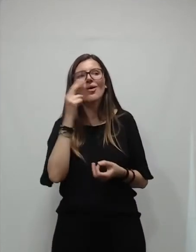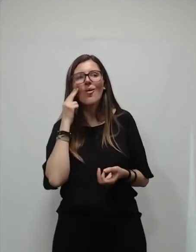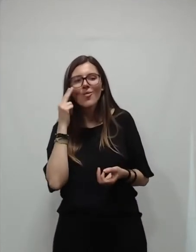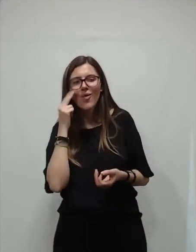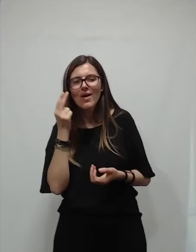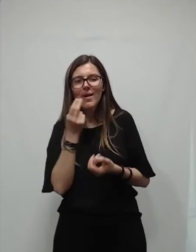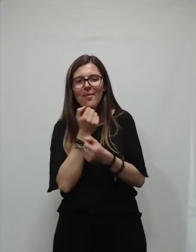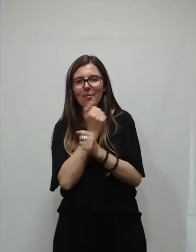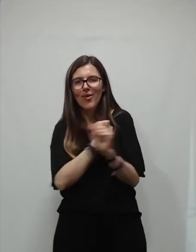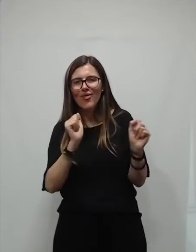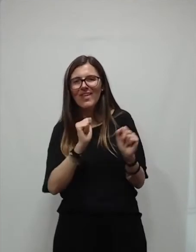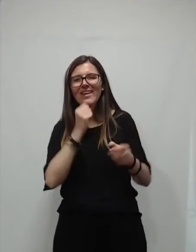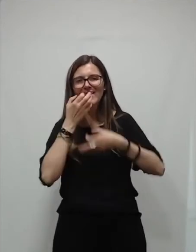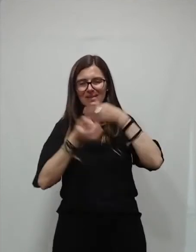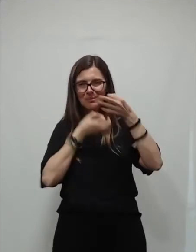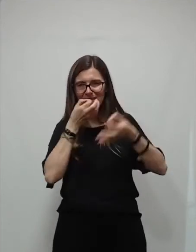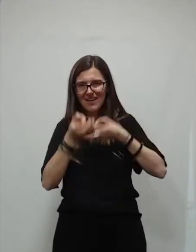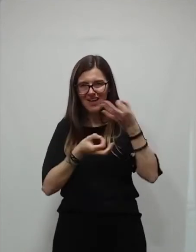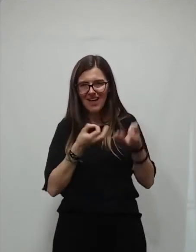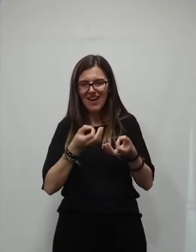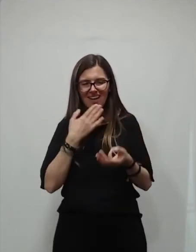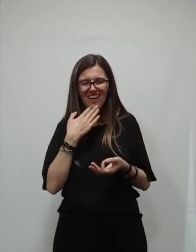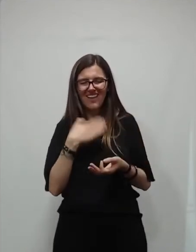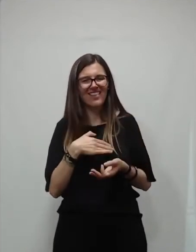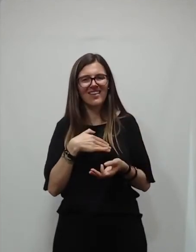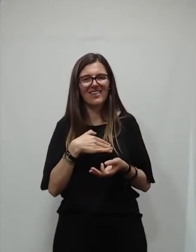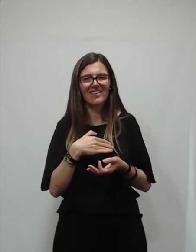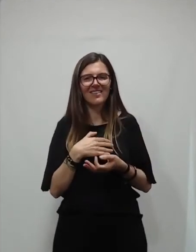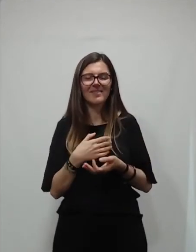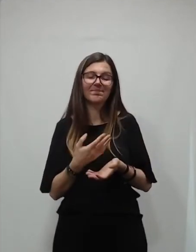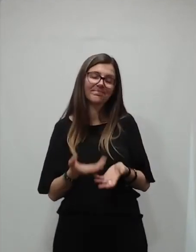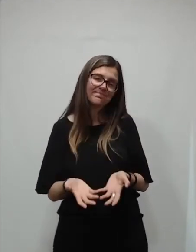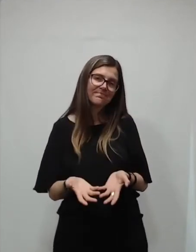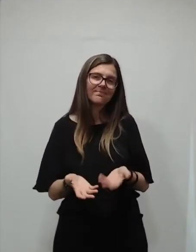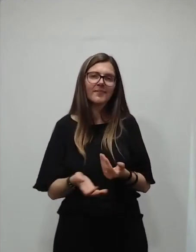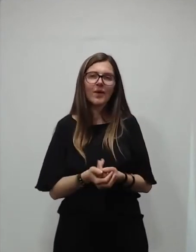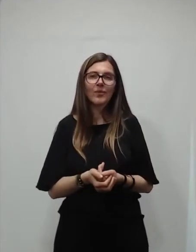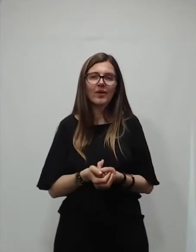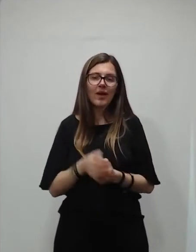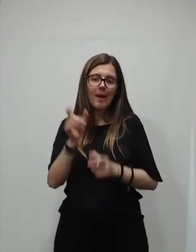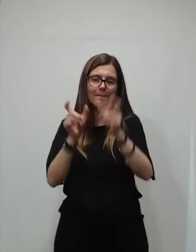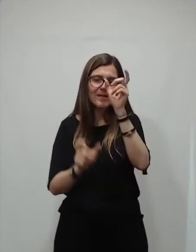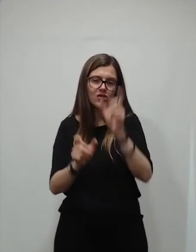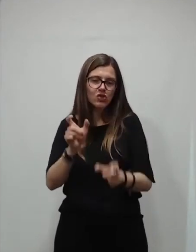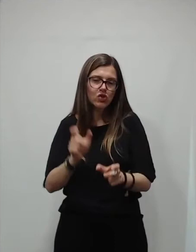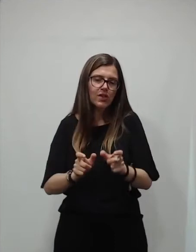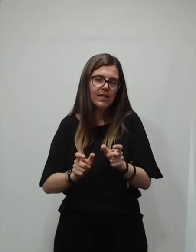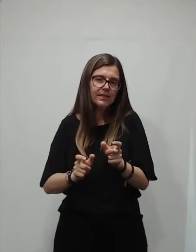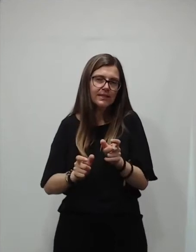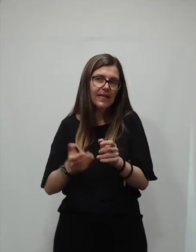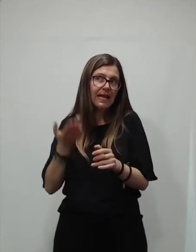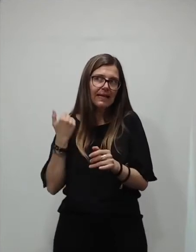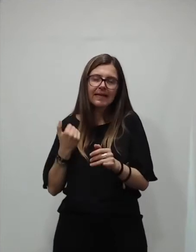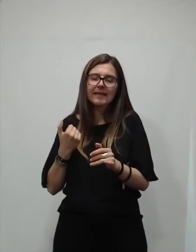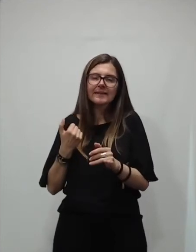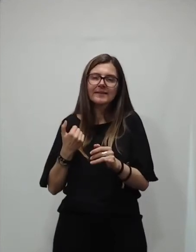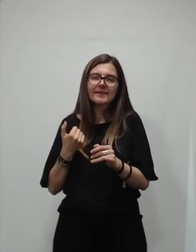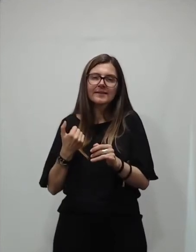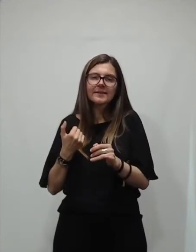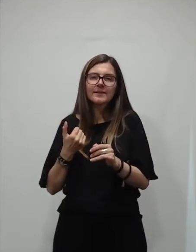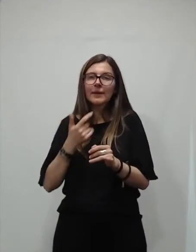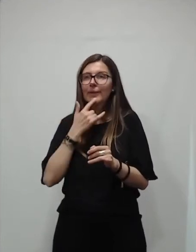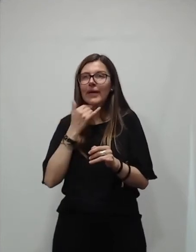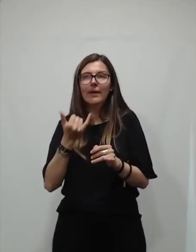para las personas que ya están hace largo tiempo